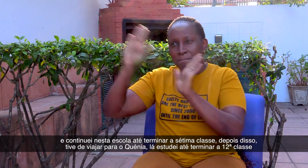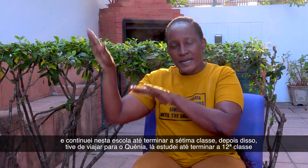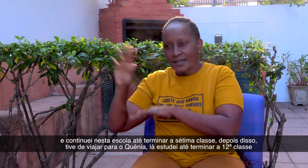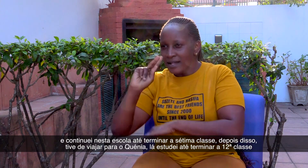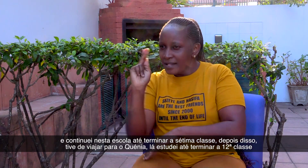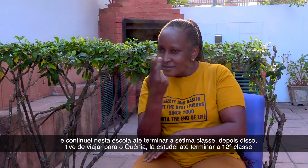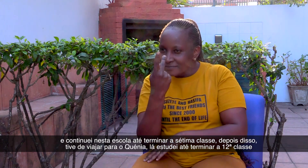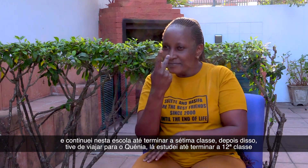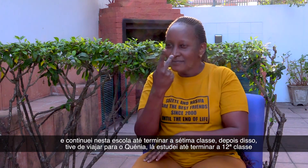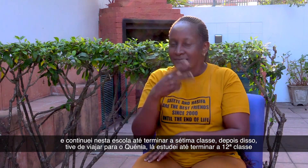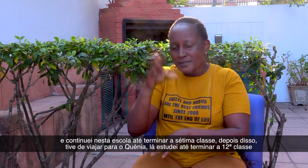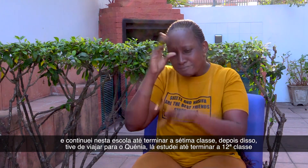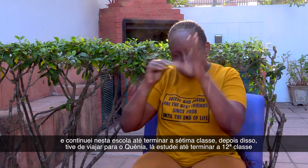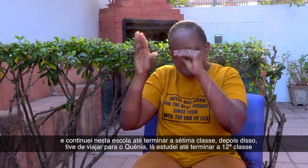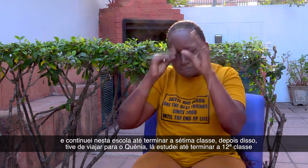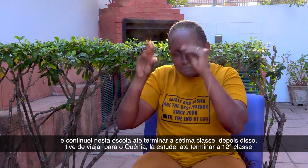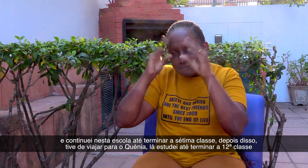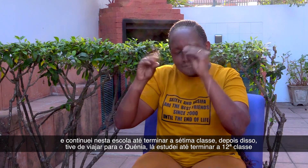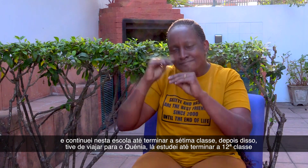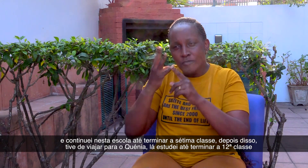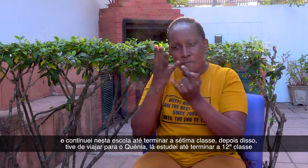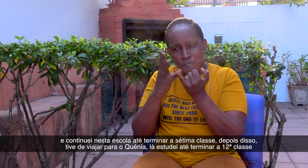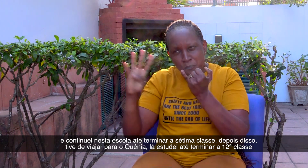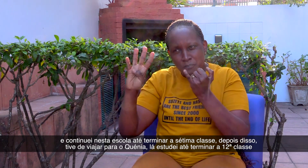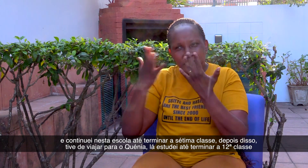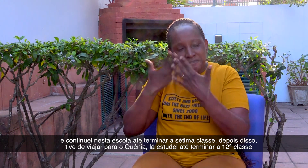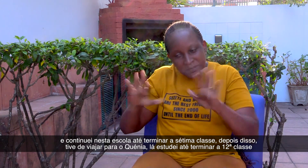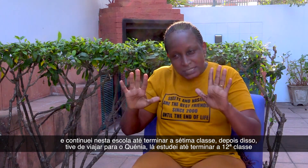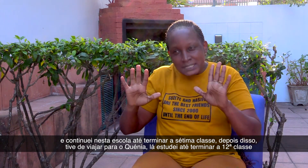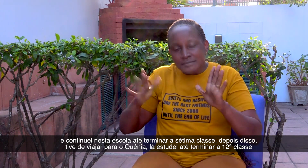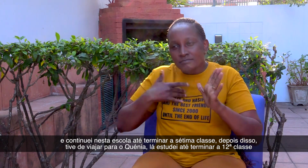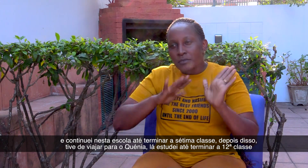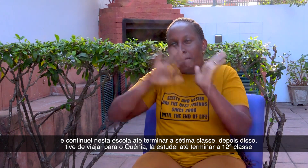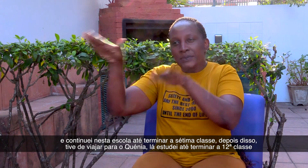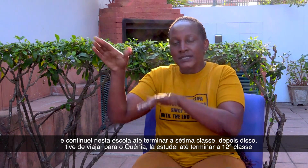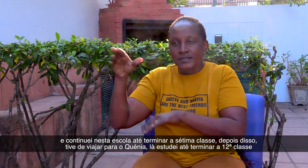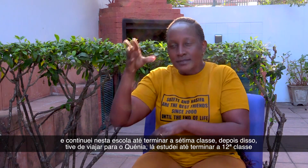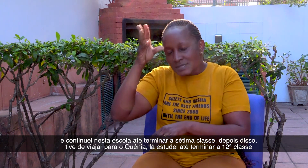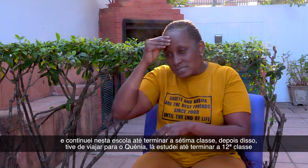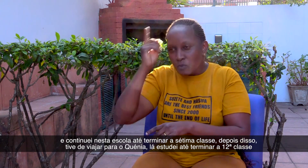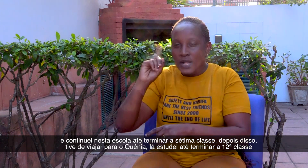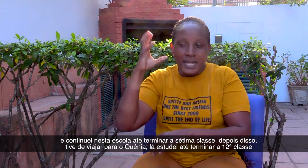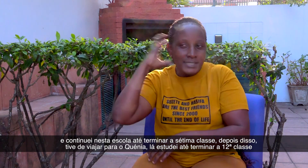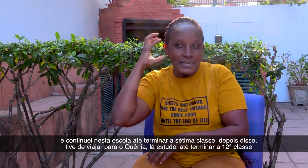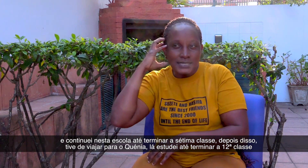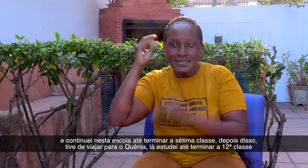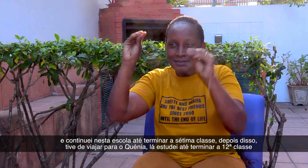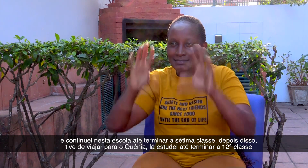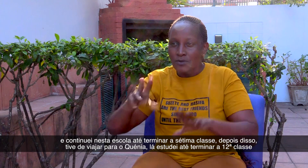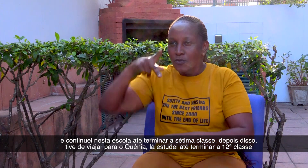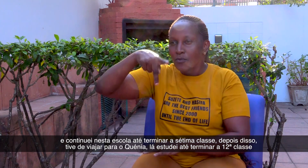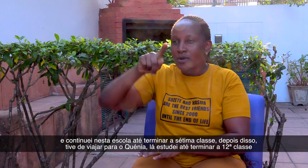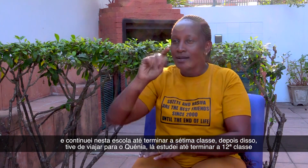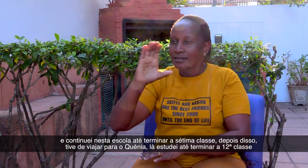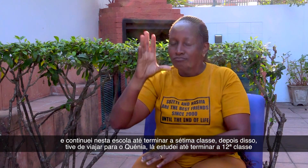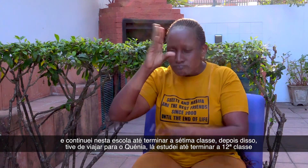e continuei nesta escola até terminar a 7ª classe. Depois disso, tive de viajar para o Quênia. Lá, estudei até terminar